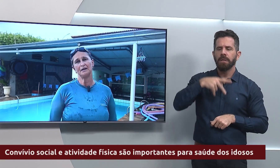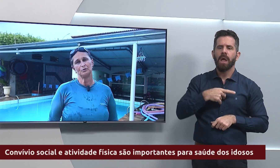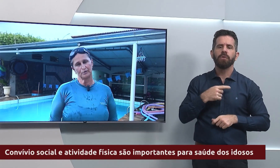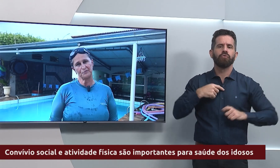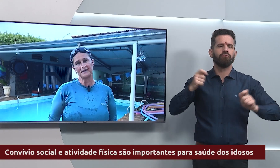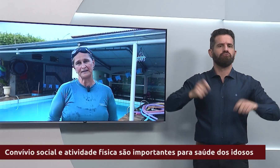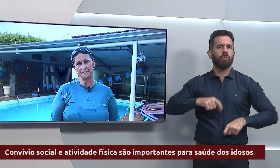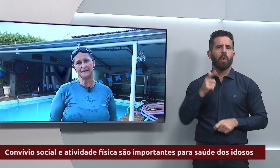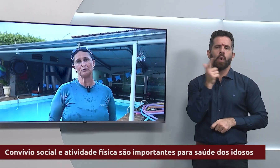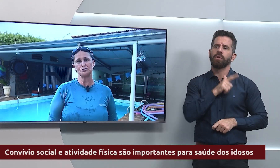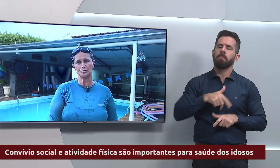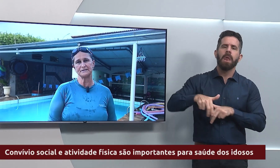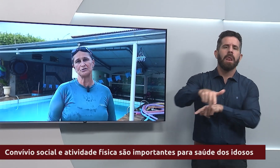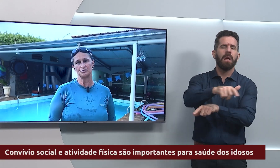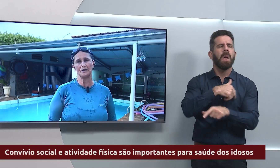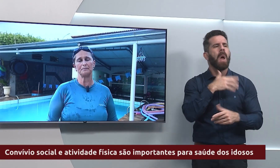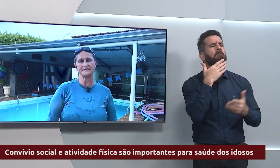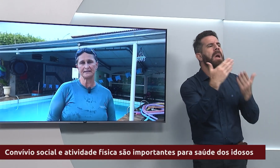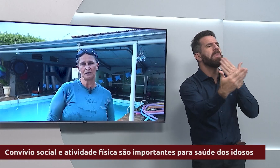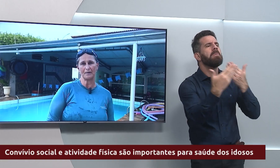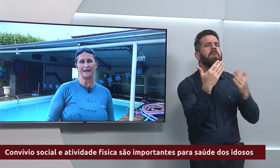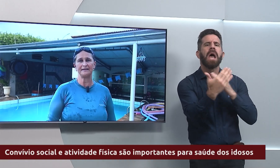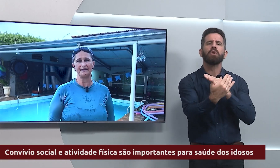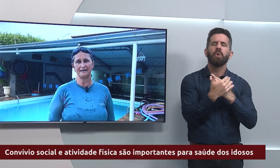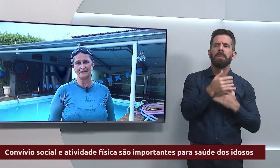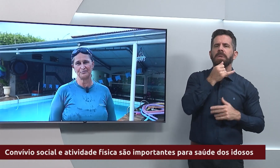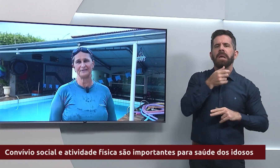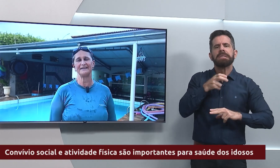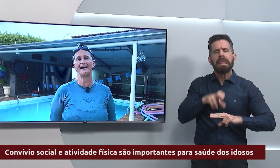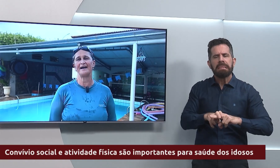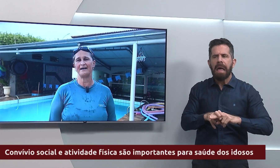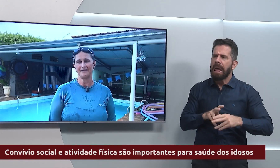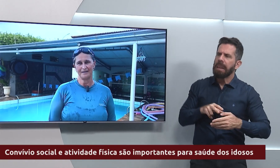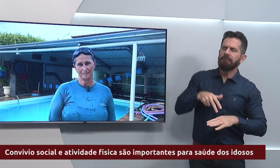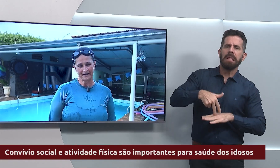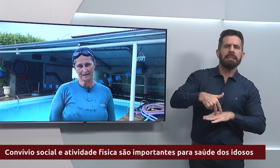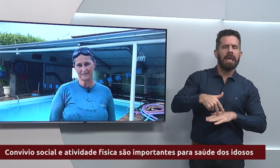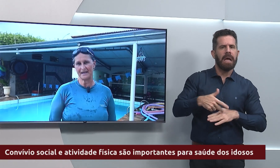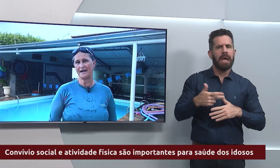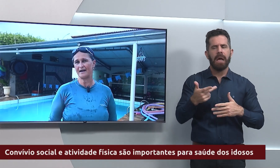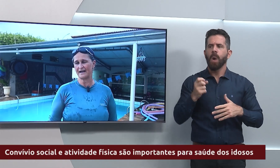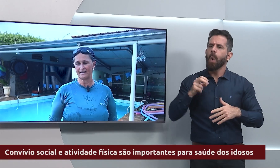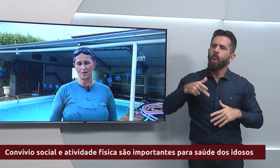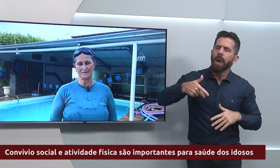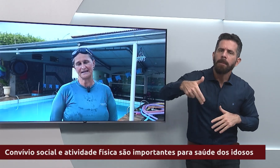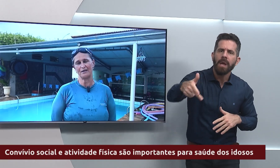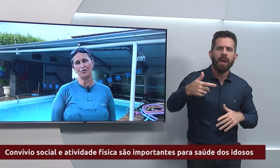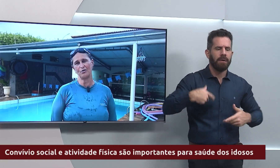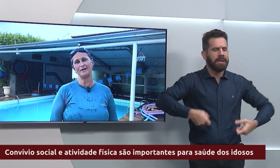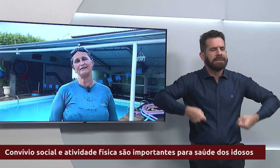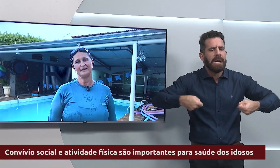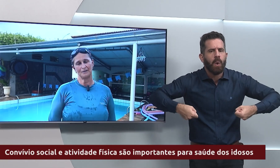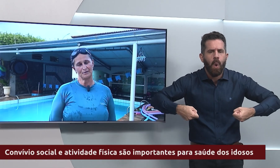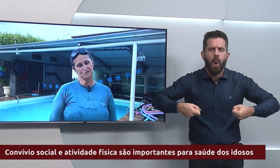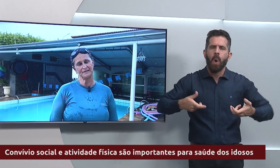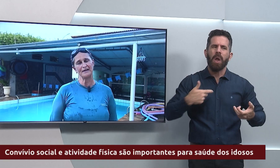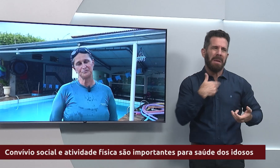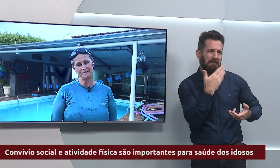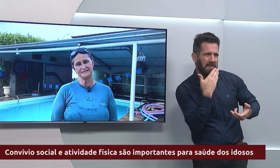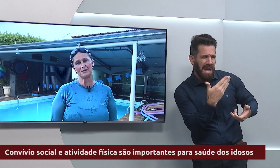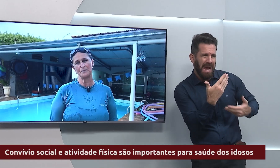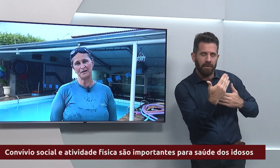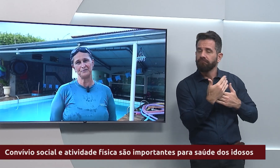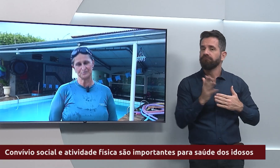dia, do que ficar dependendo dos outros, estar ajudando para sentar numa cadeira, levantar, para caminhar, carregar uma sacola. Então a